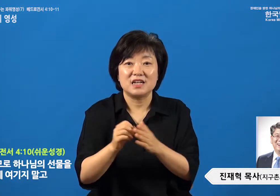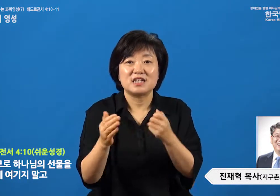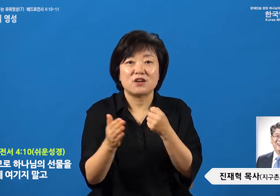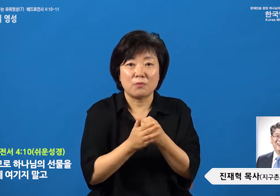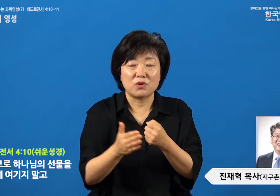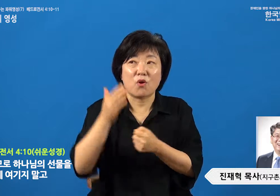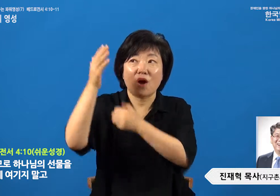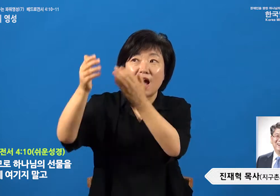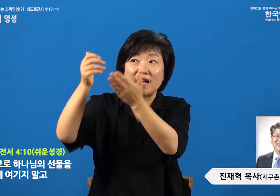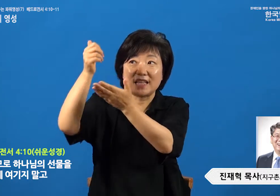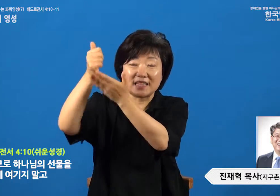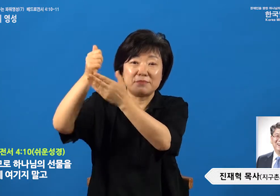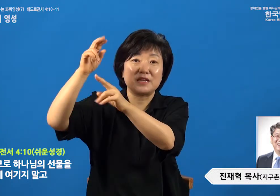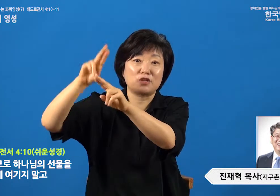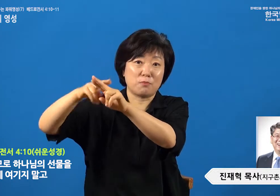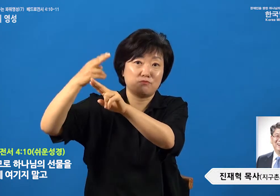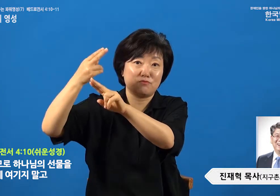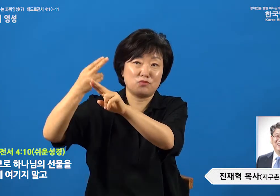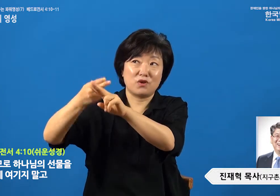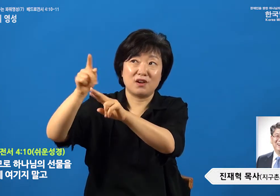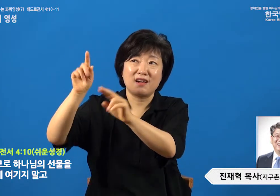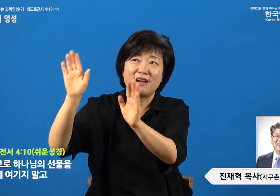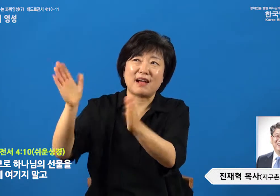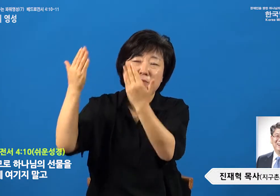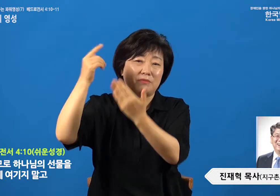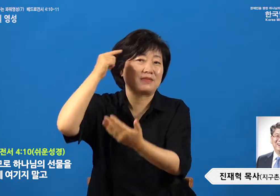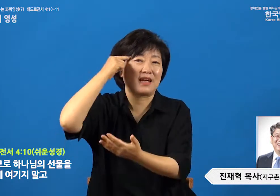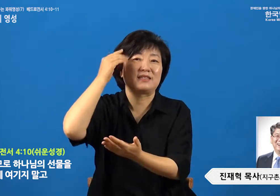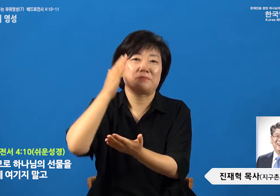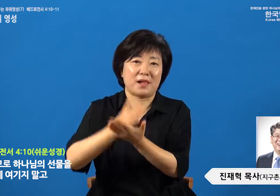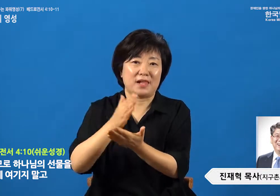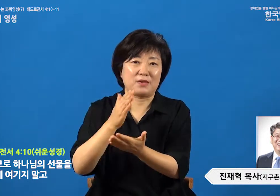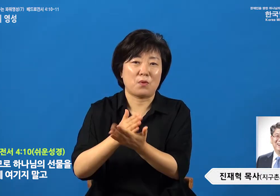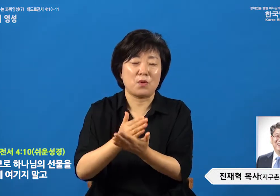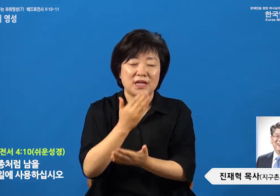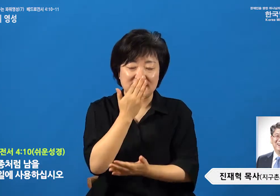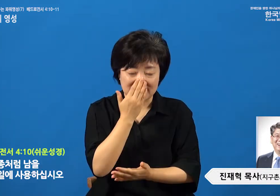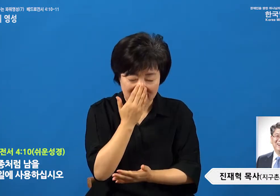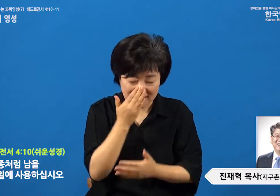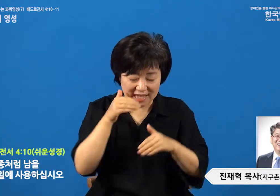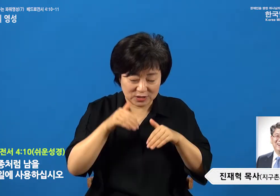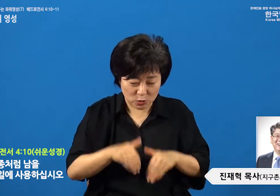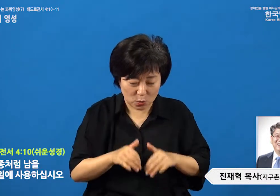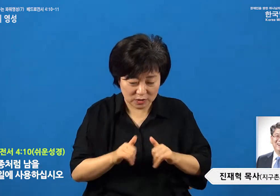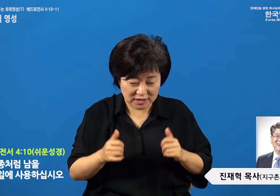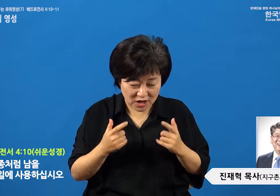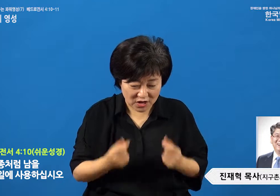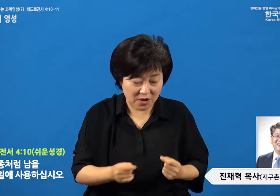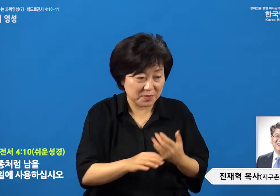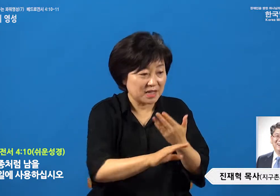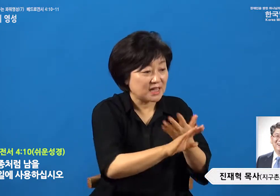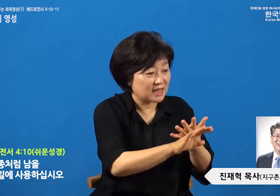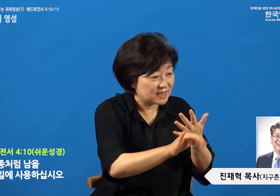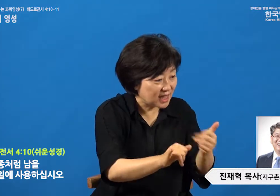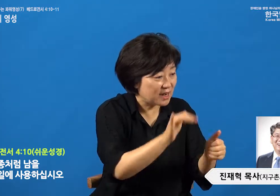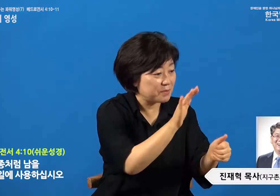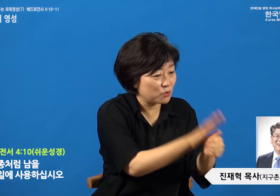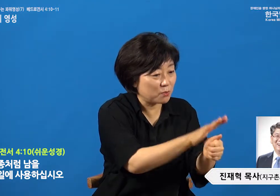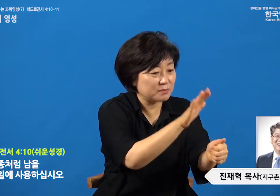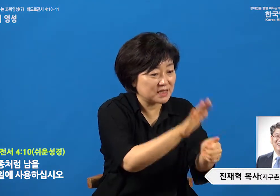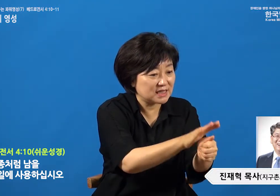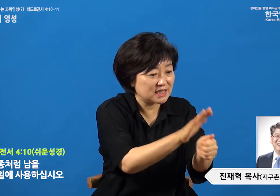말씀합니다. 그러므로 하나님의 선물을 가볍게 여기지 말고 착한 종처럼 남을 돕는